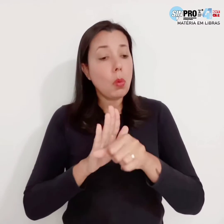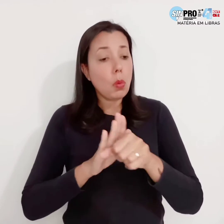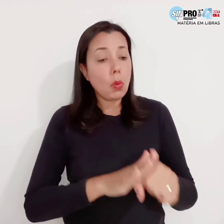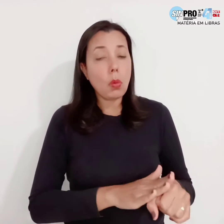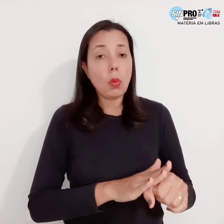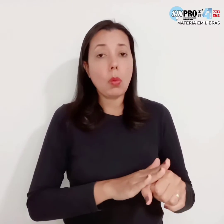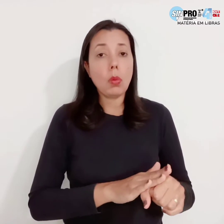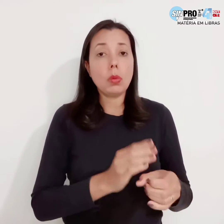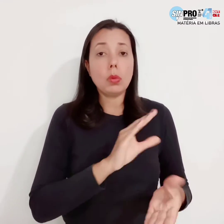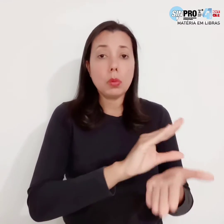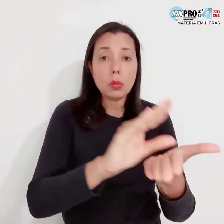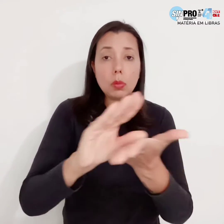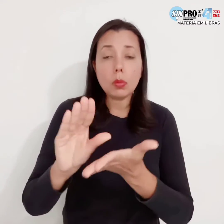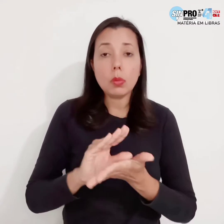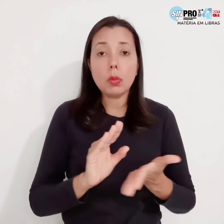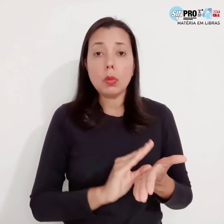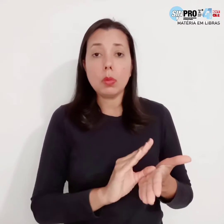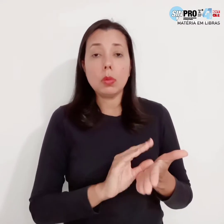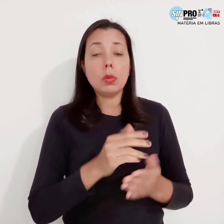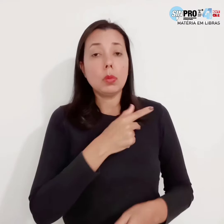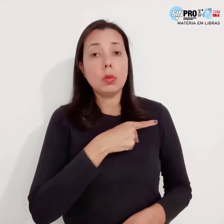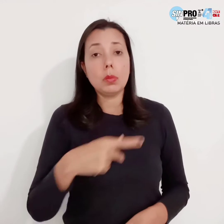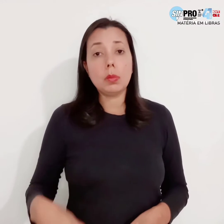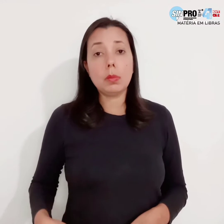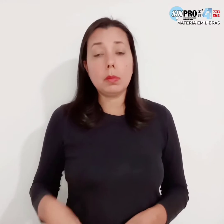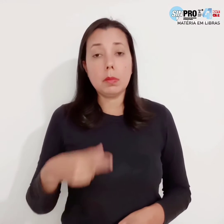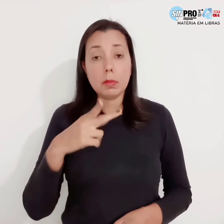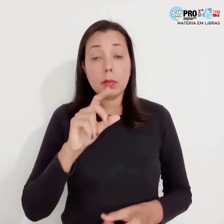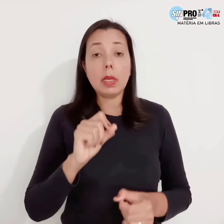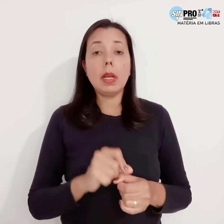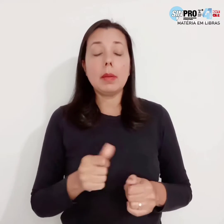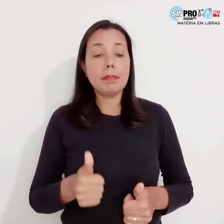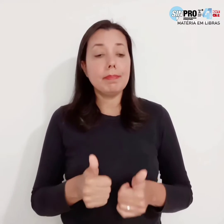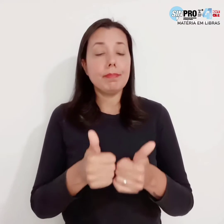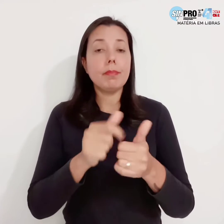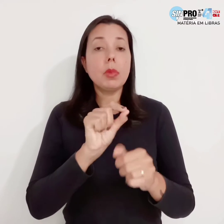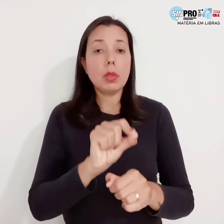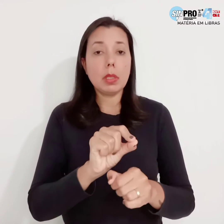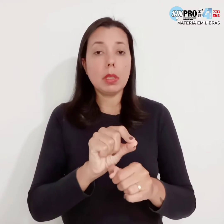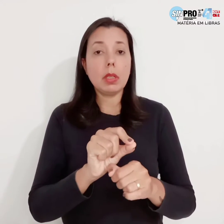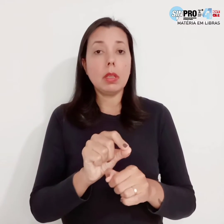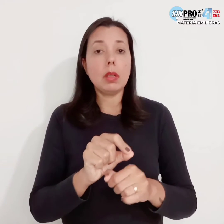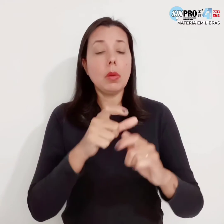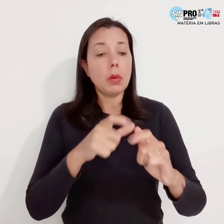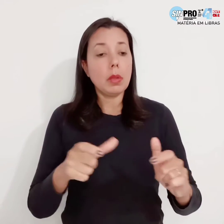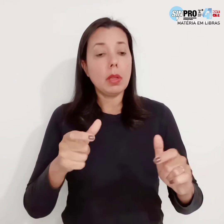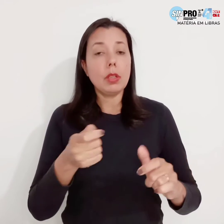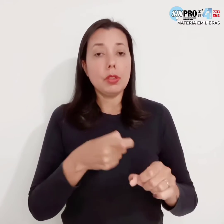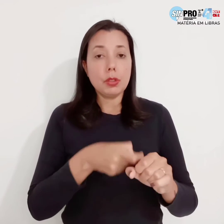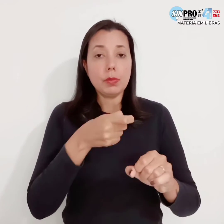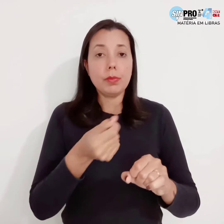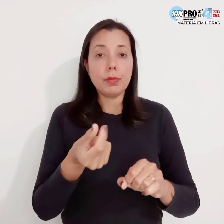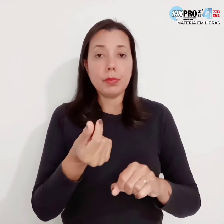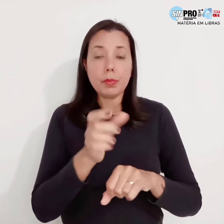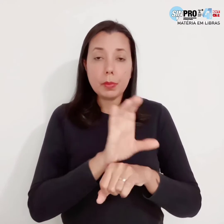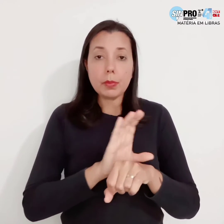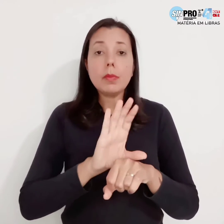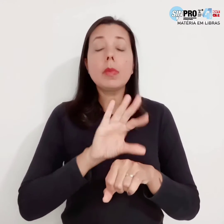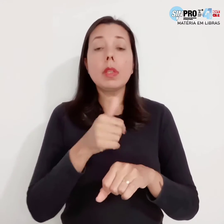dos recursos financeiros públicos para favorecer o grande capital, concentração